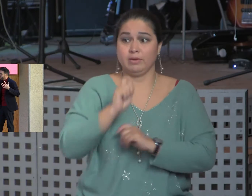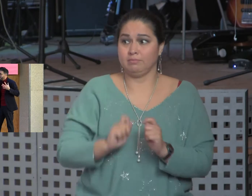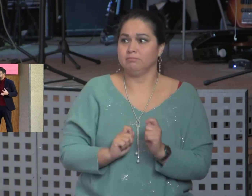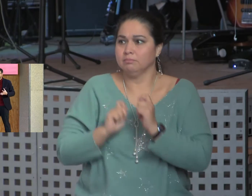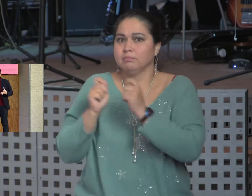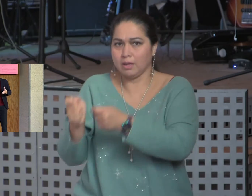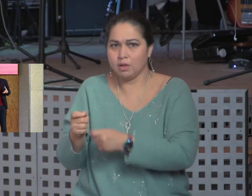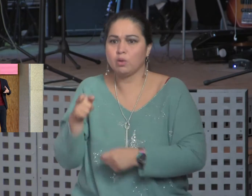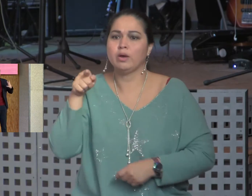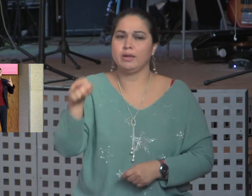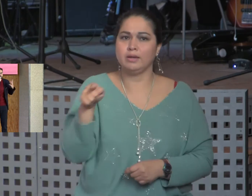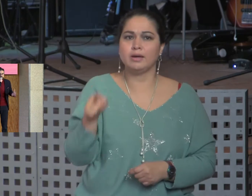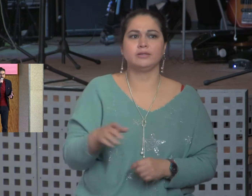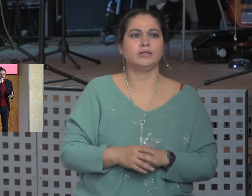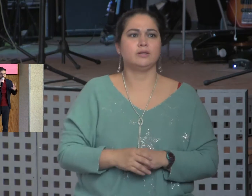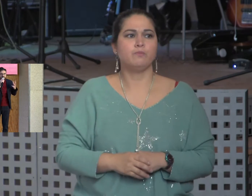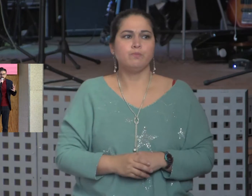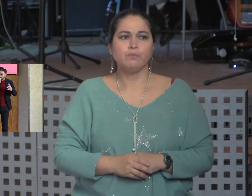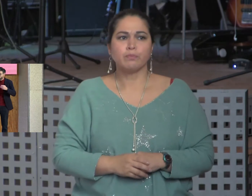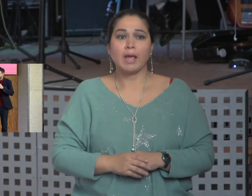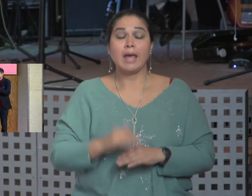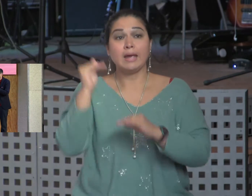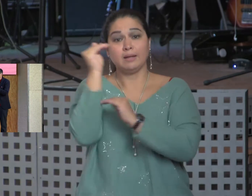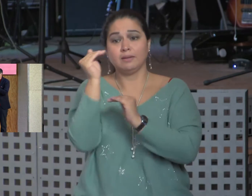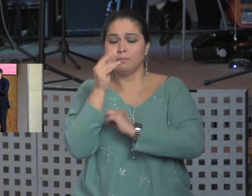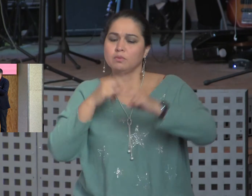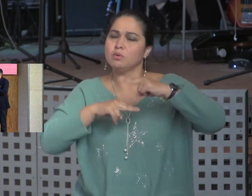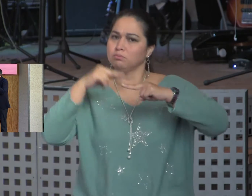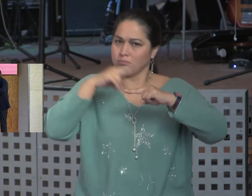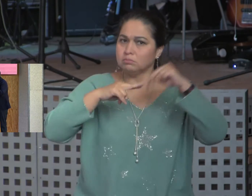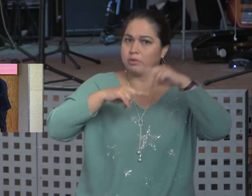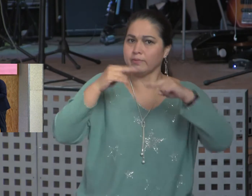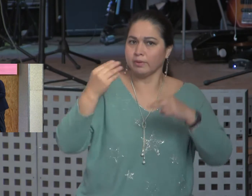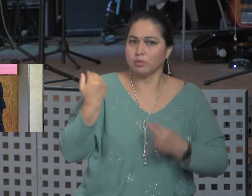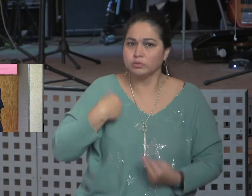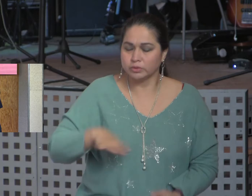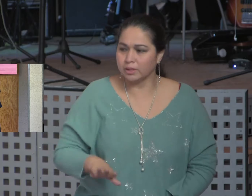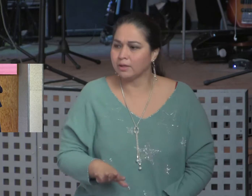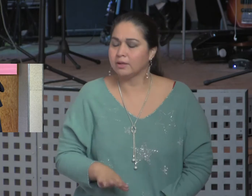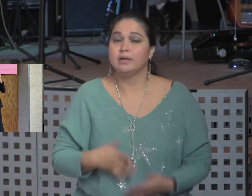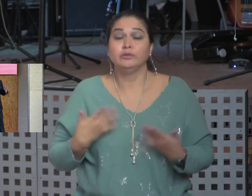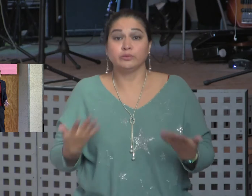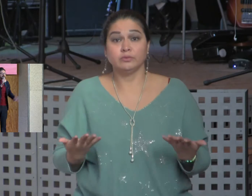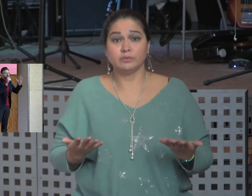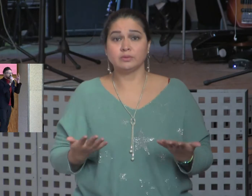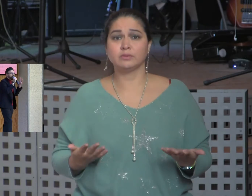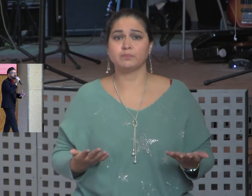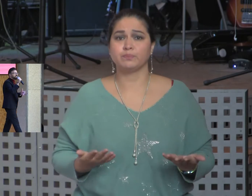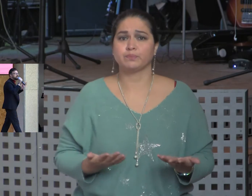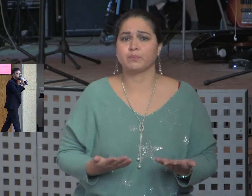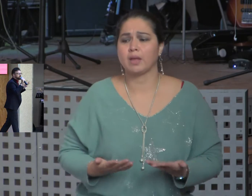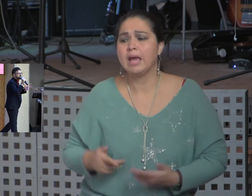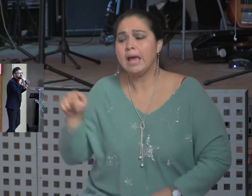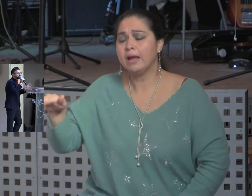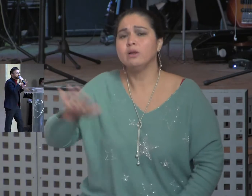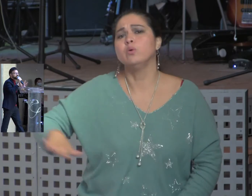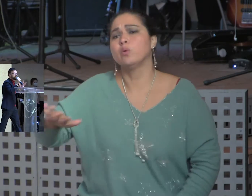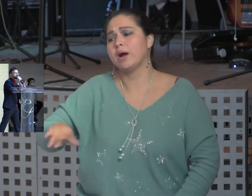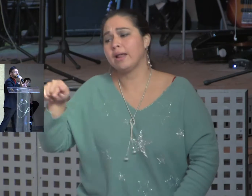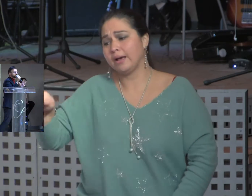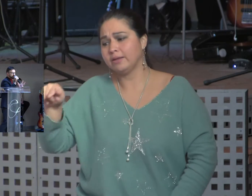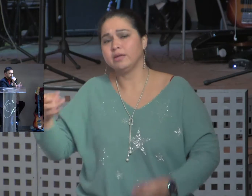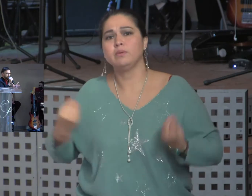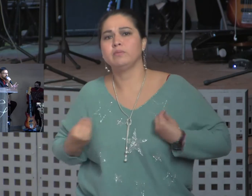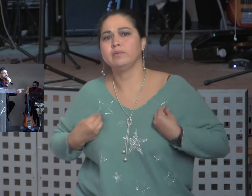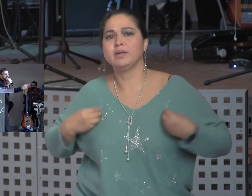y edificado, fue destruido, el templo. El lugar donde habitaba la gloria y la presencia de